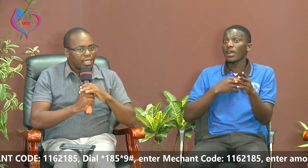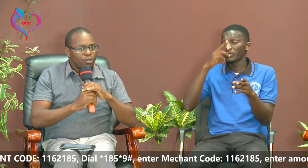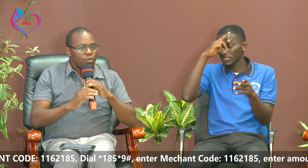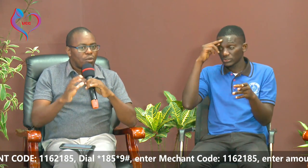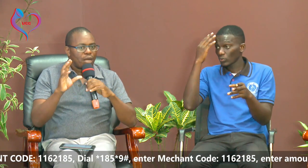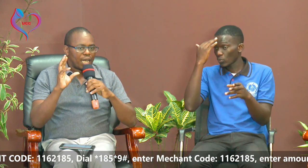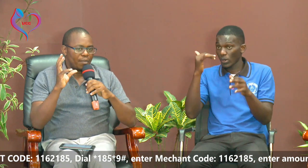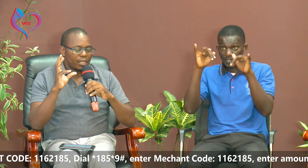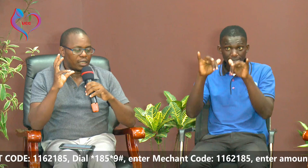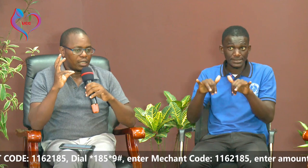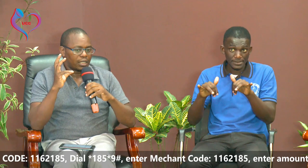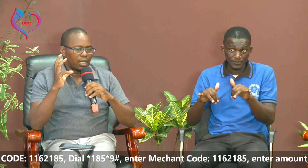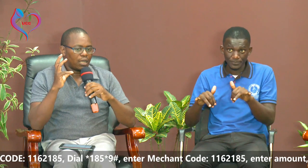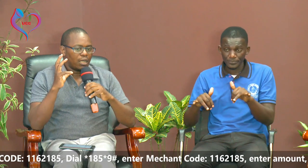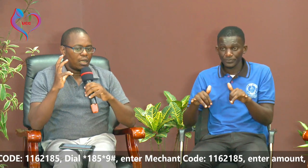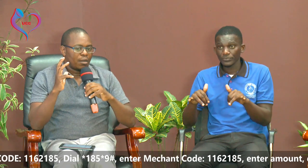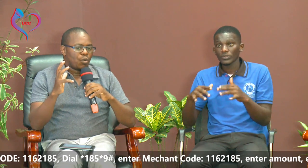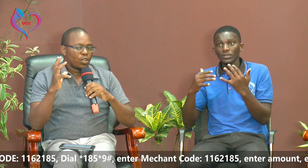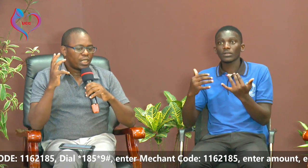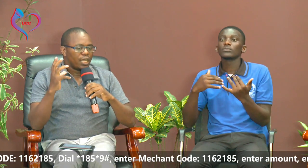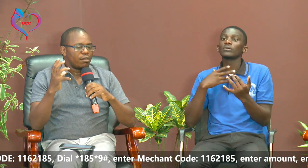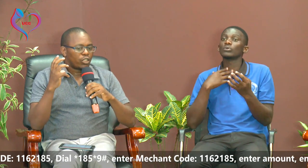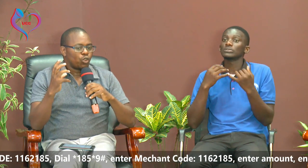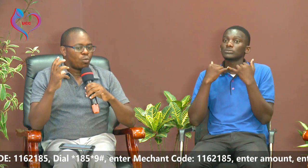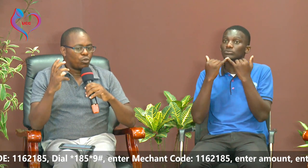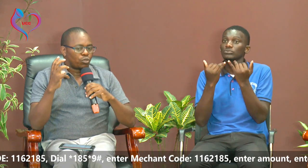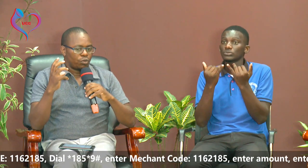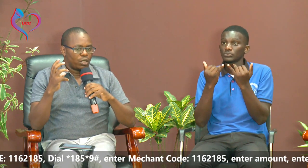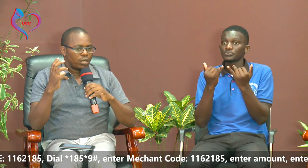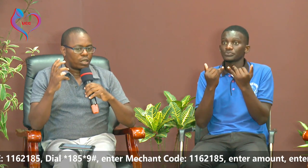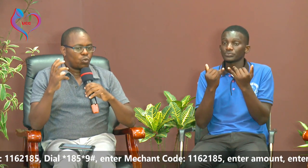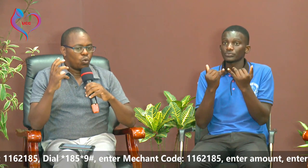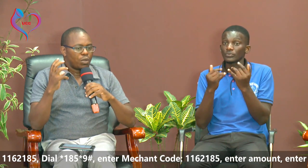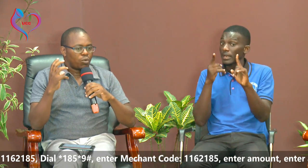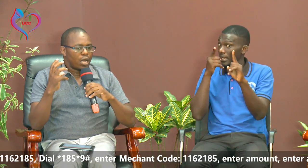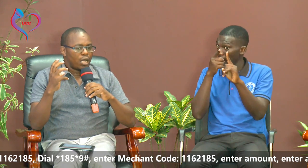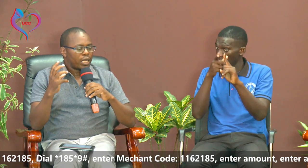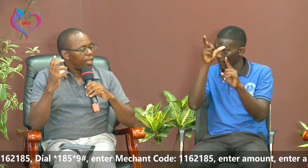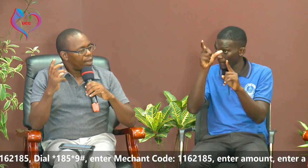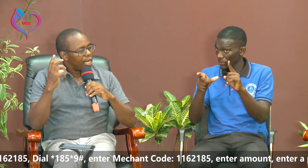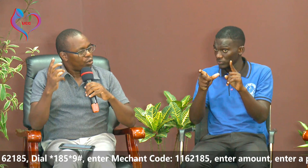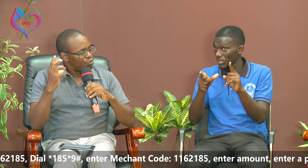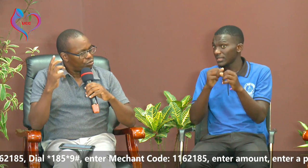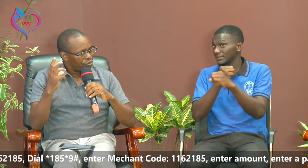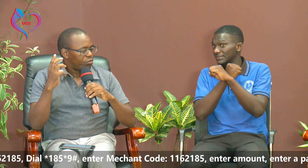njaga doralo buwa gamba, it is, ochigendiru wa chomuntu, chikumibwa embala yomuntu.